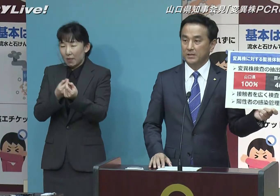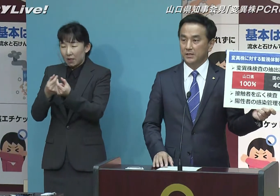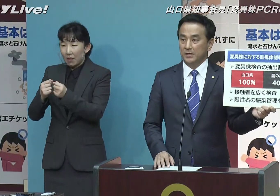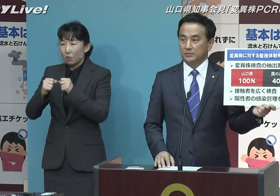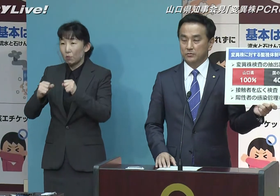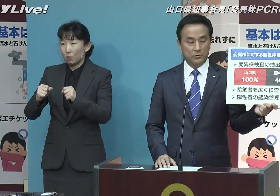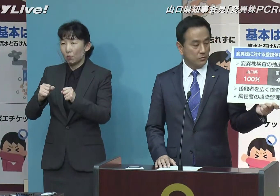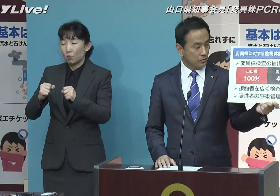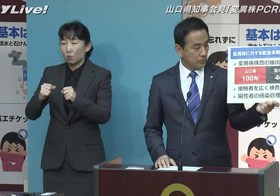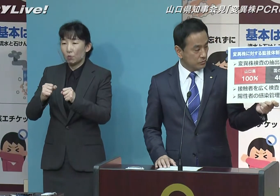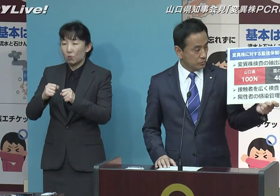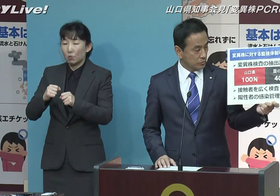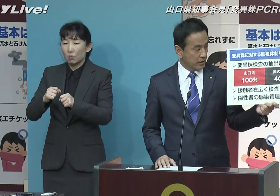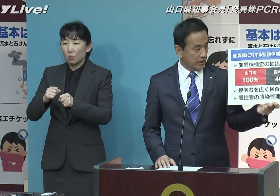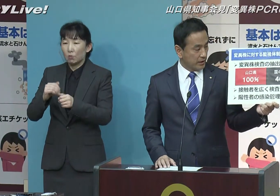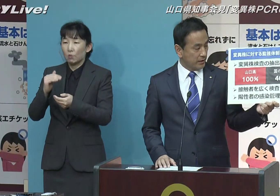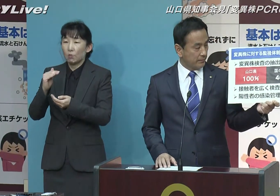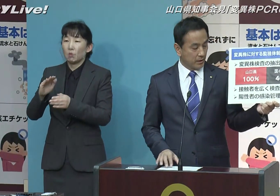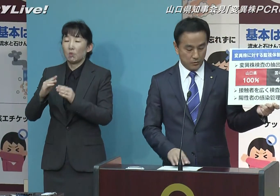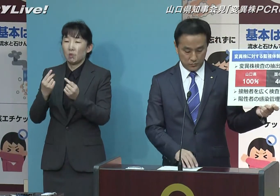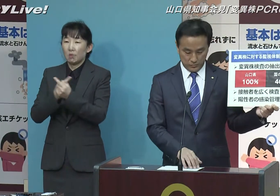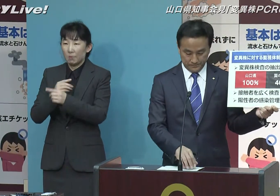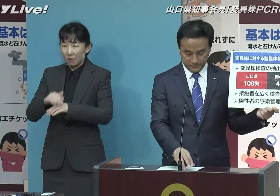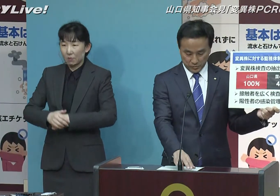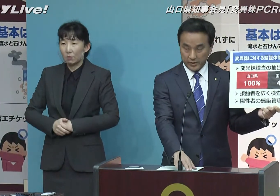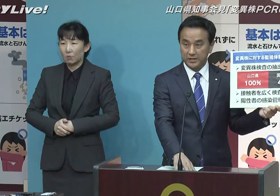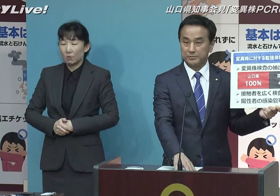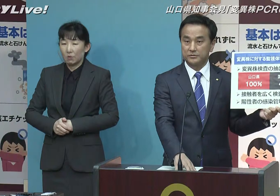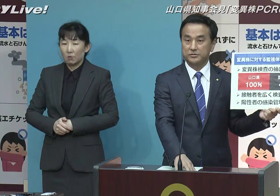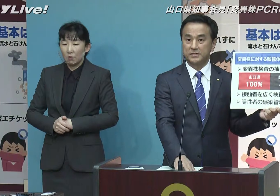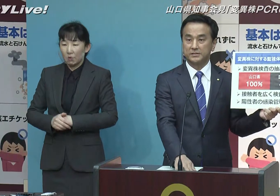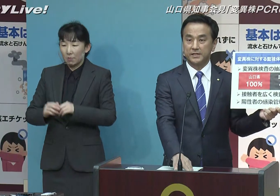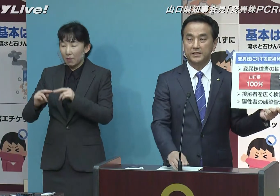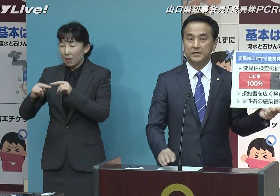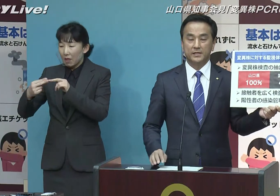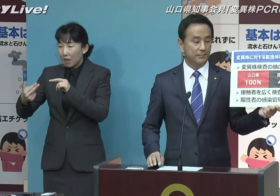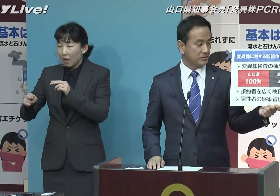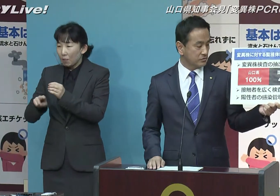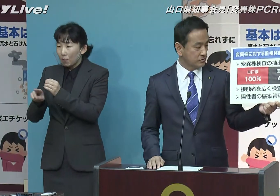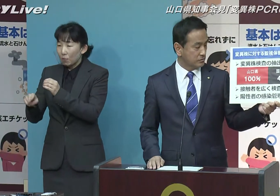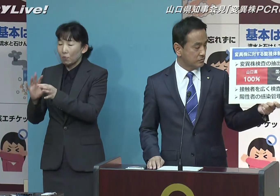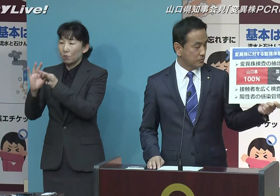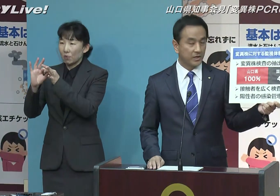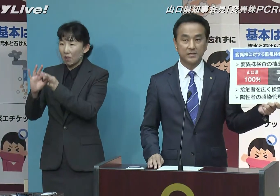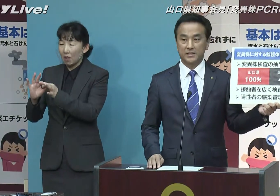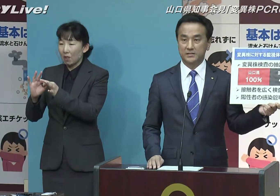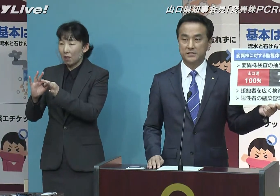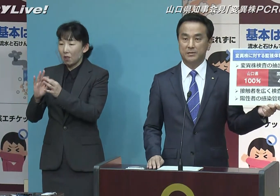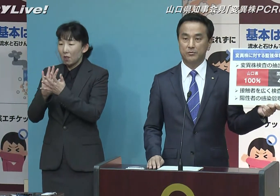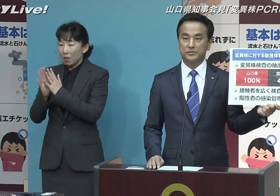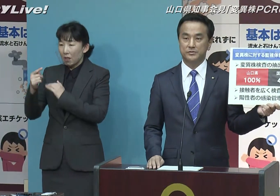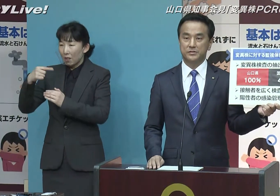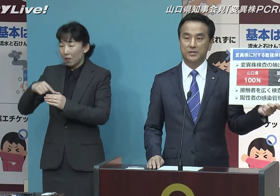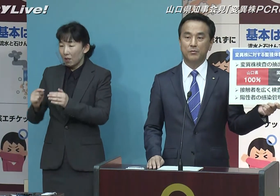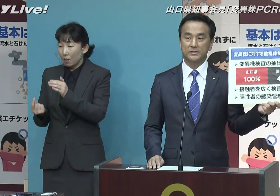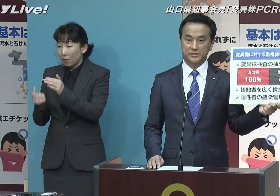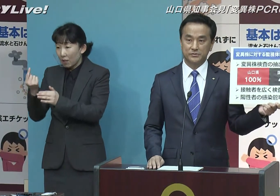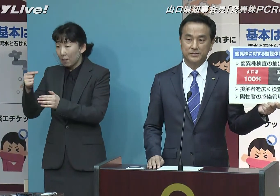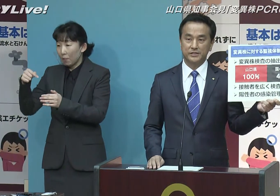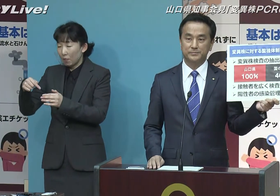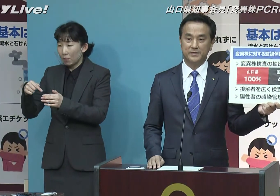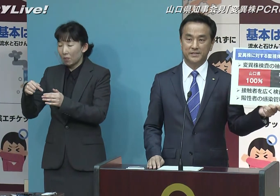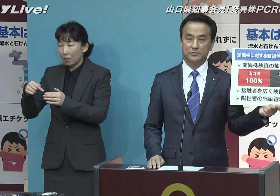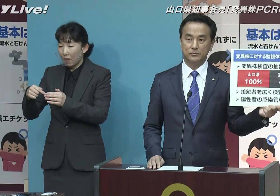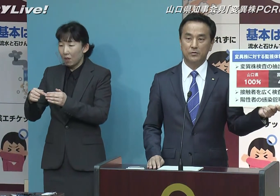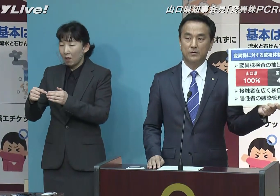。ということで、この変異株についてですね、まずこの県内で発生したものについては漏らさ